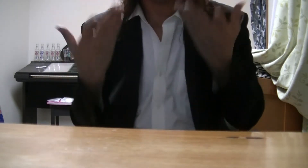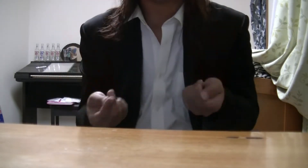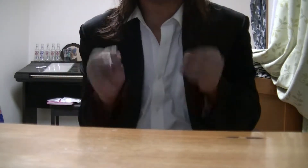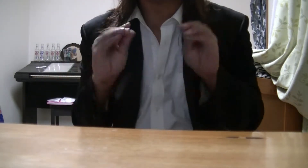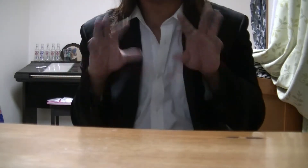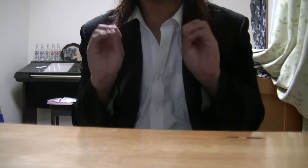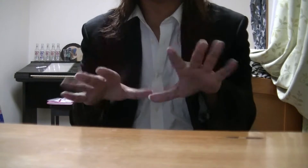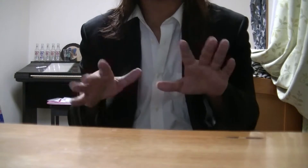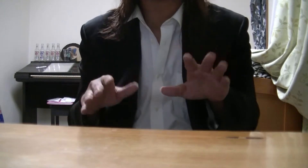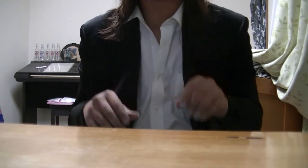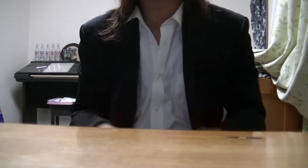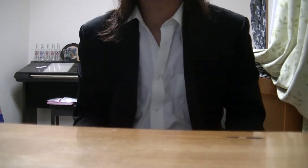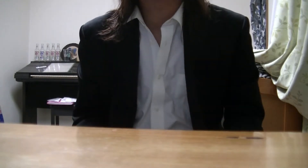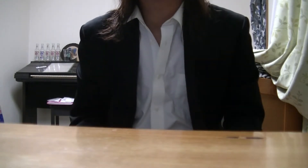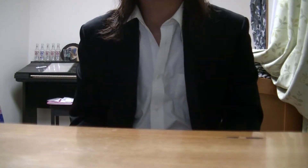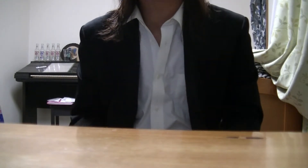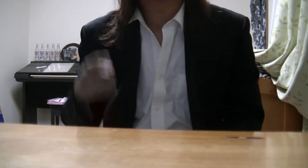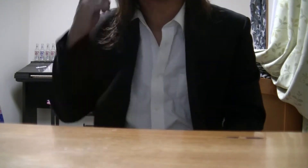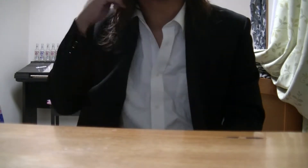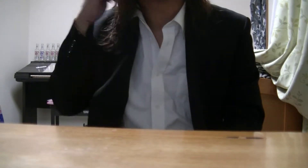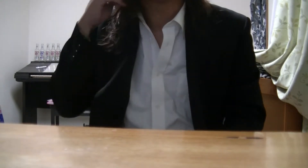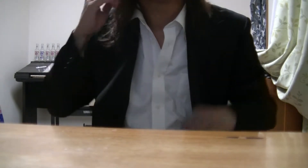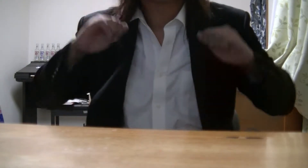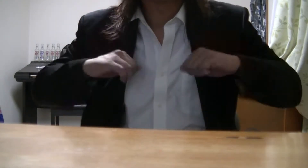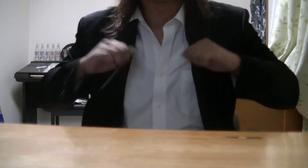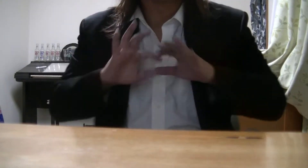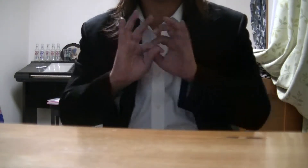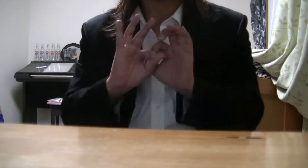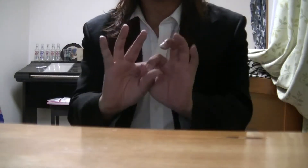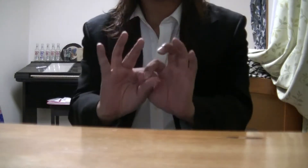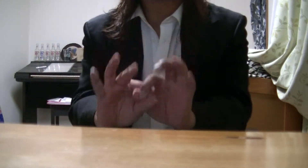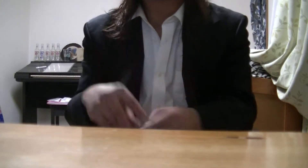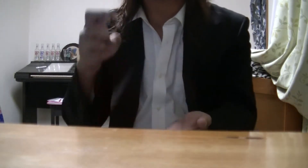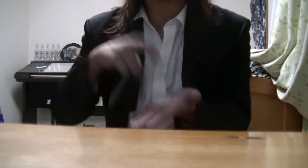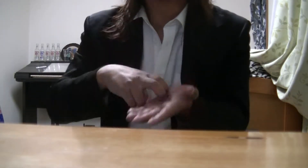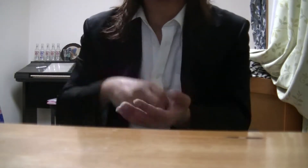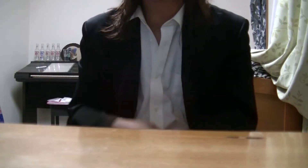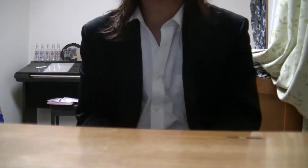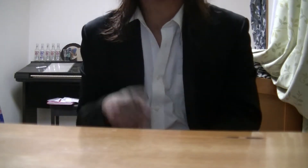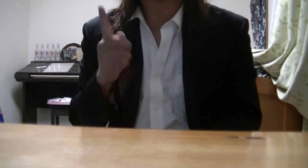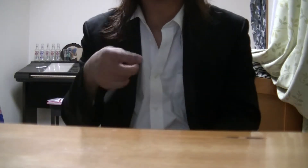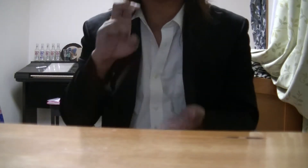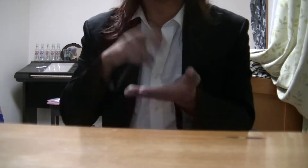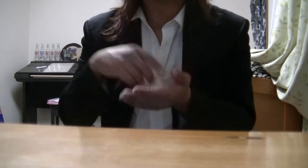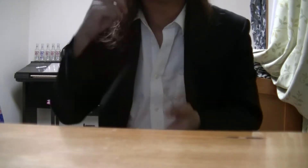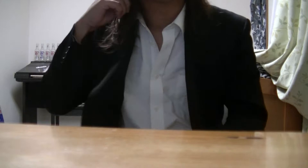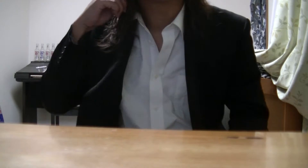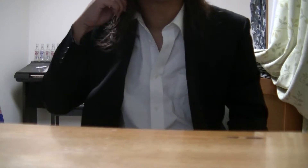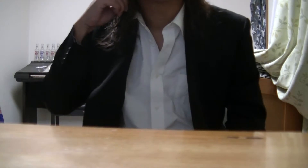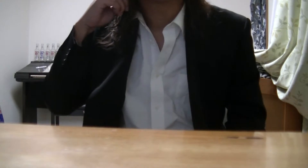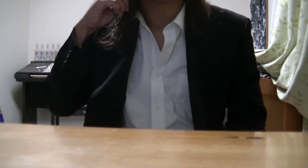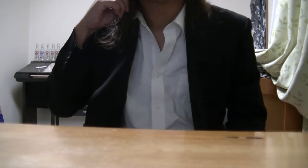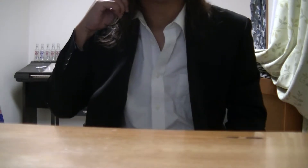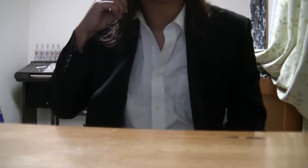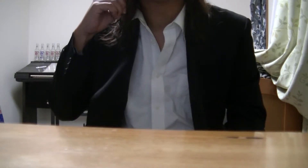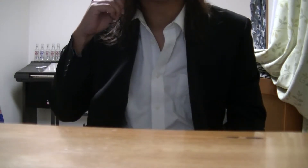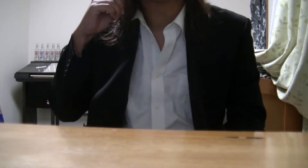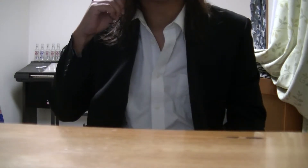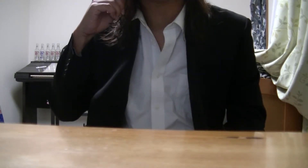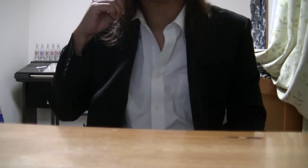って、そう思いながらやろうって決めました。そう思うともうね、どう思われ